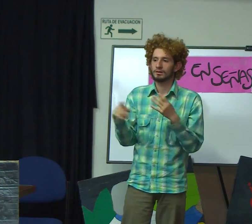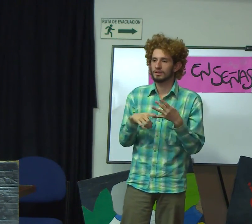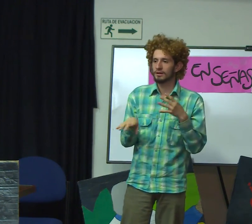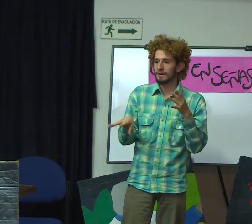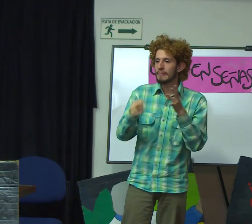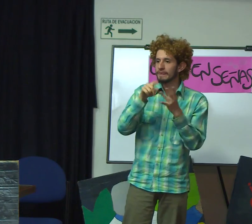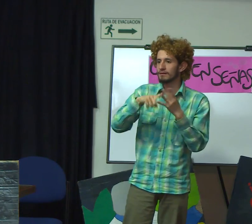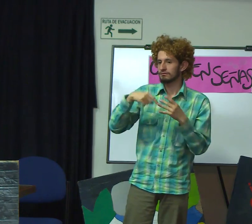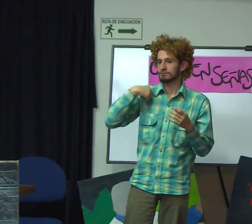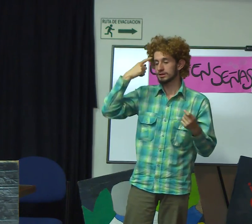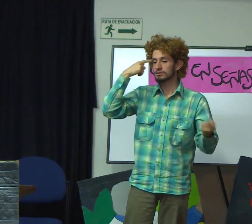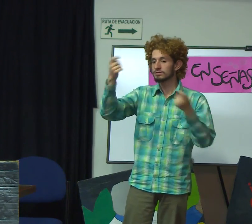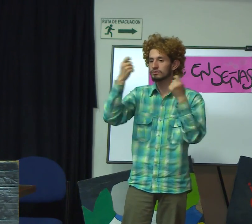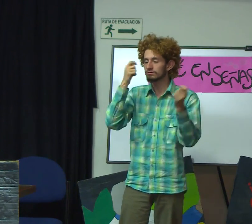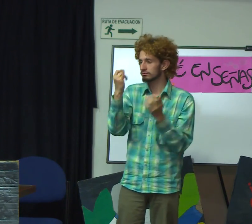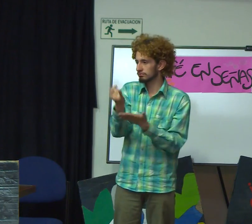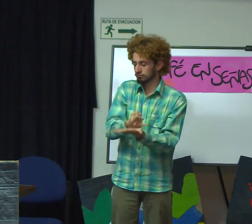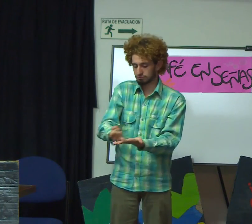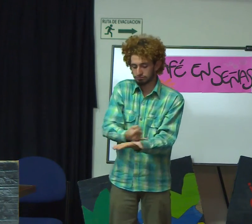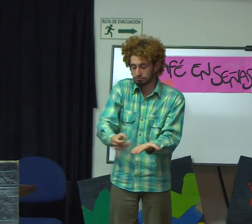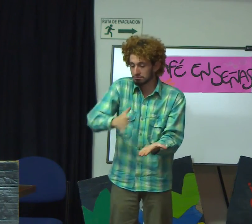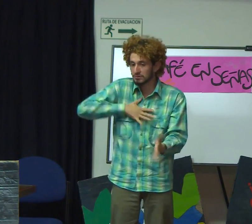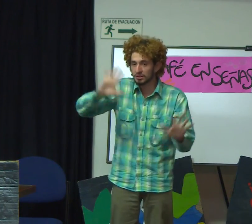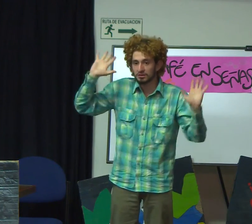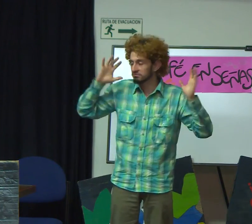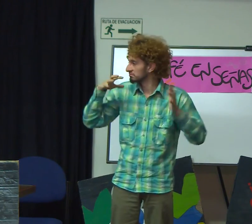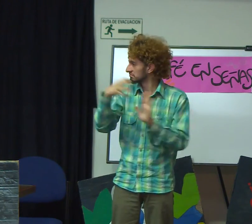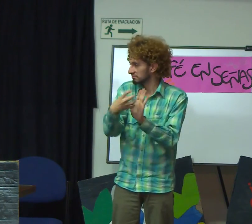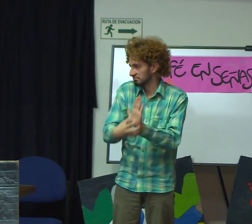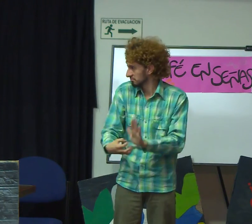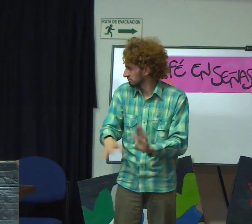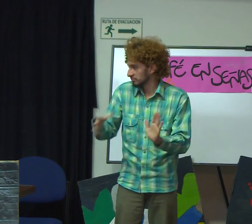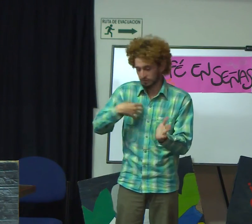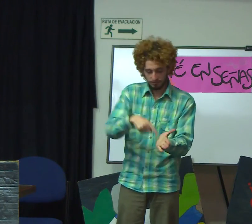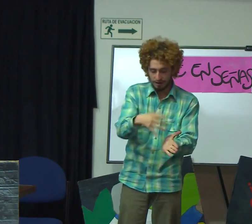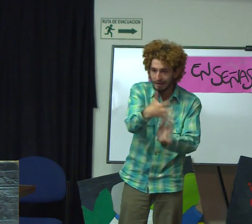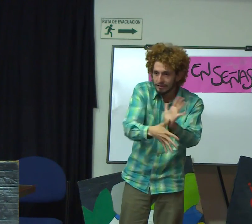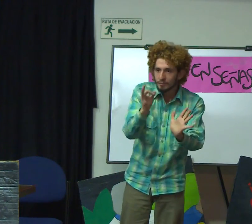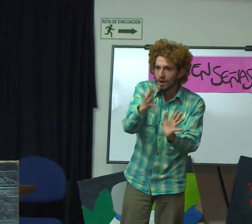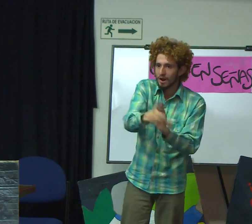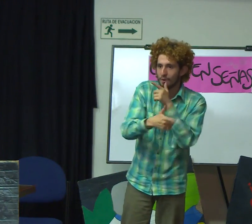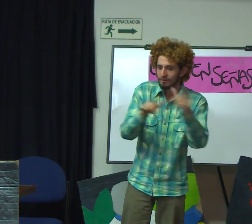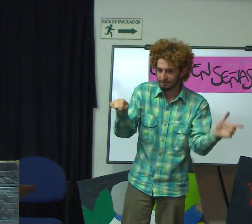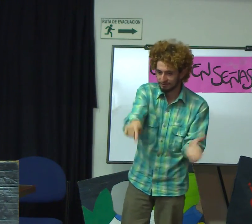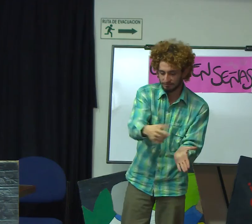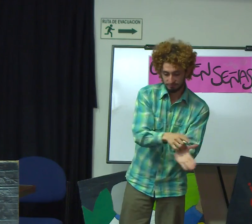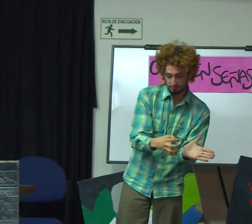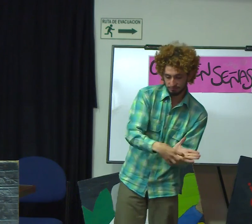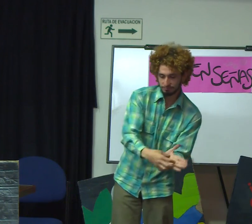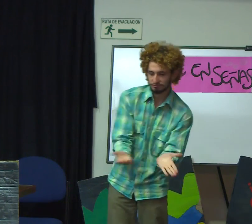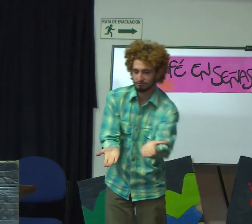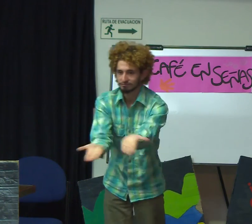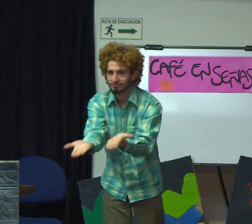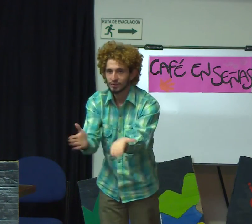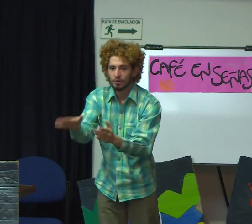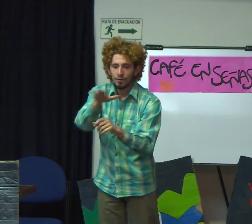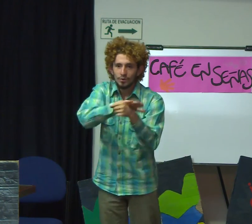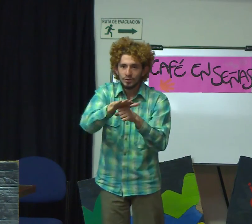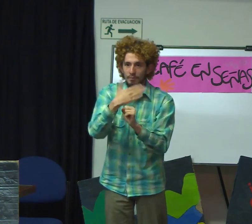el televisor, pero que fuéramos más visuales o utilizar todo el tiempo imágenes que permitan